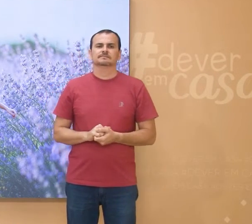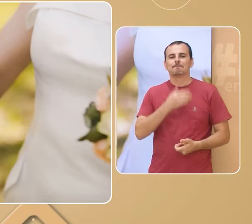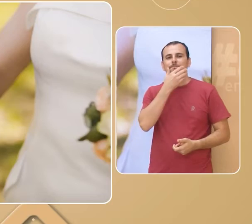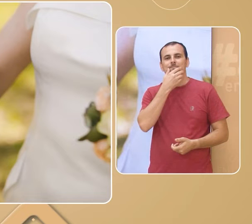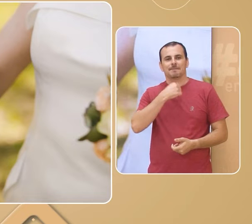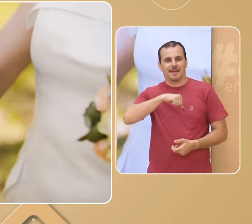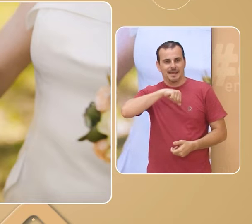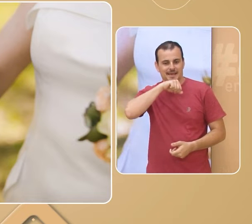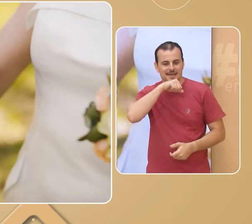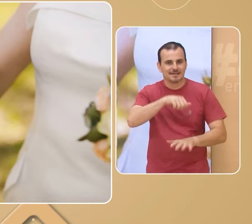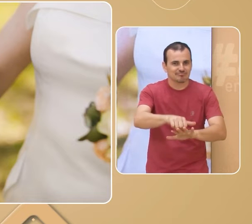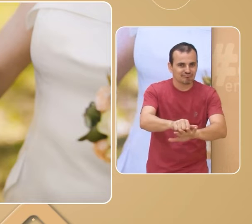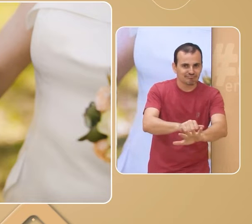O pai da Cinderela,